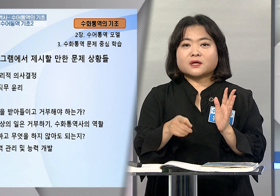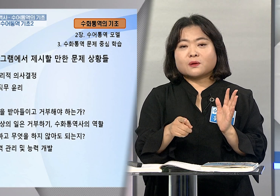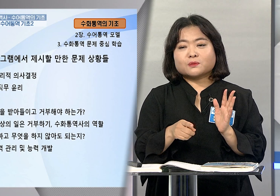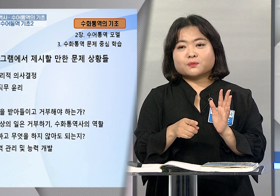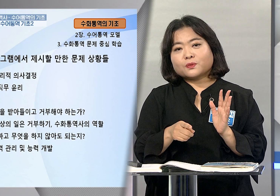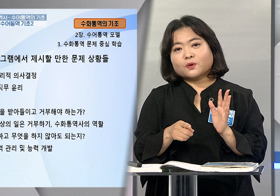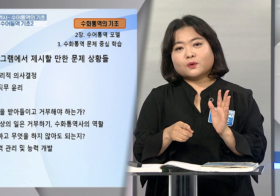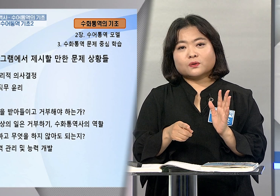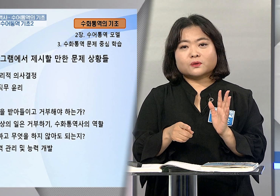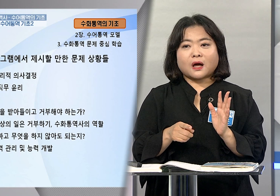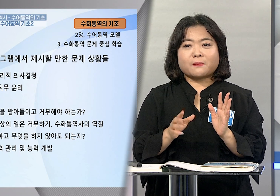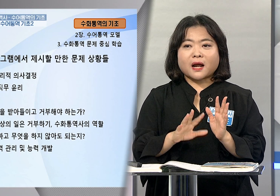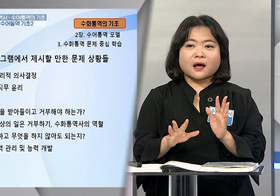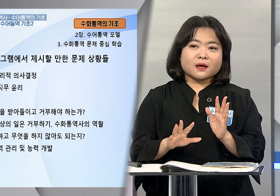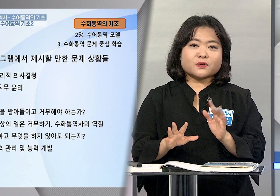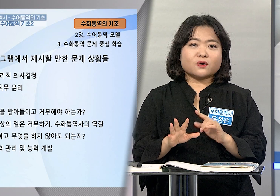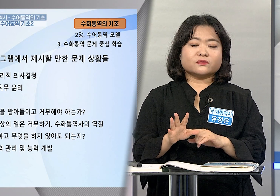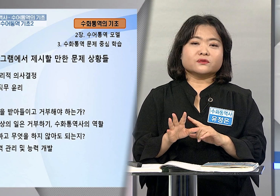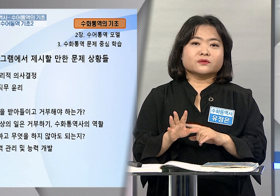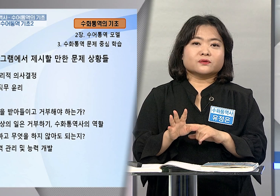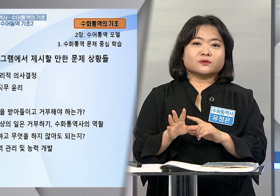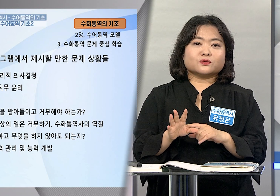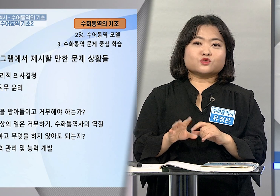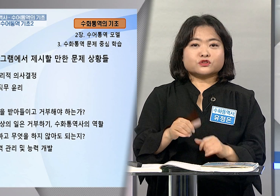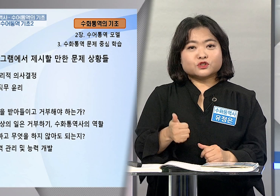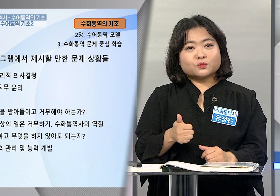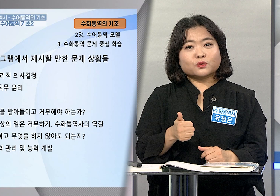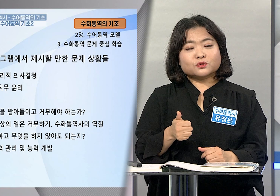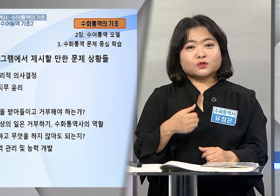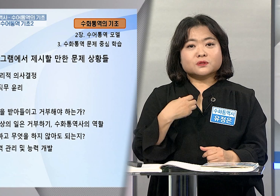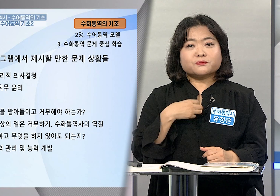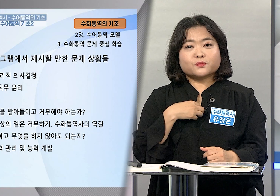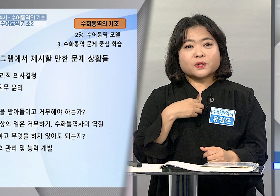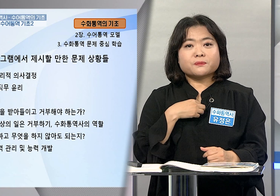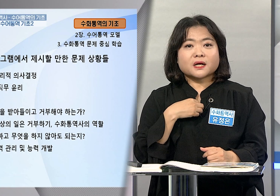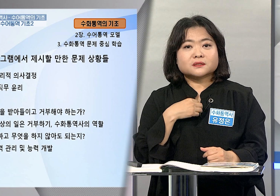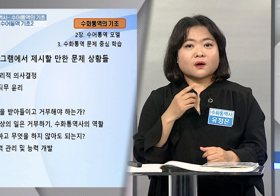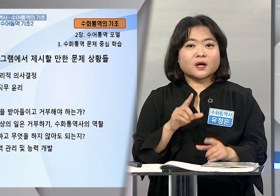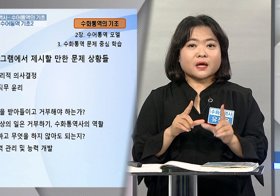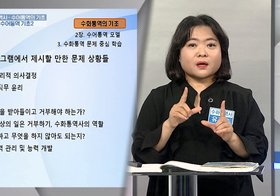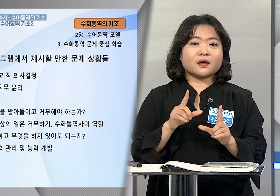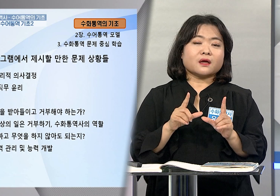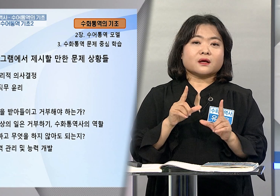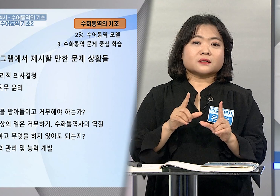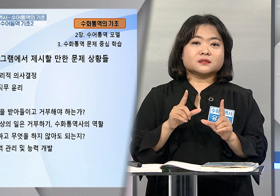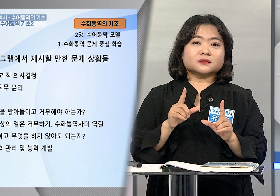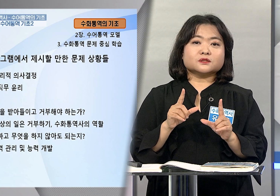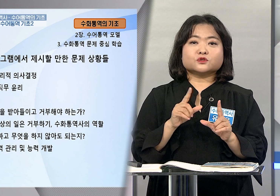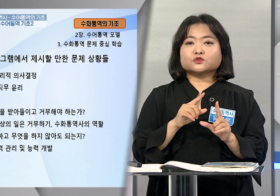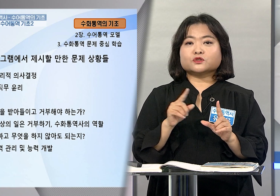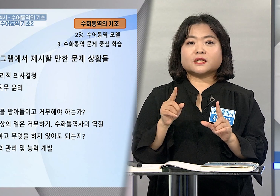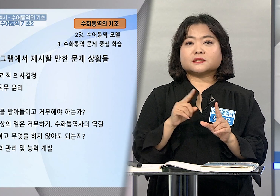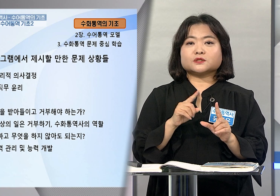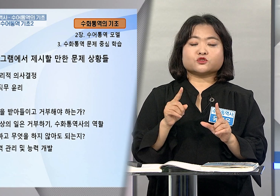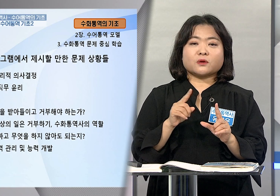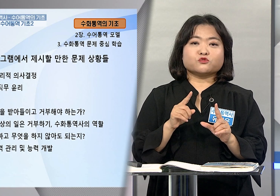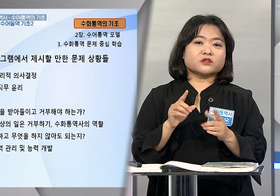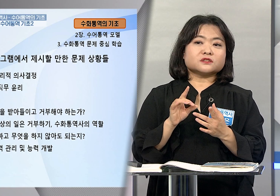사람이 말 안 하면 죽을지도 모르는 급박한 상황에 그 두 가지 중에 무엇을